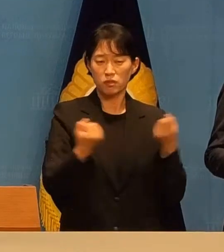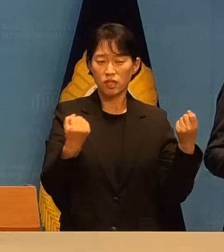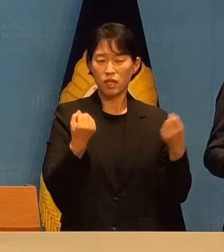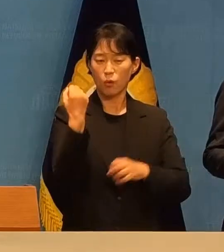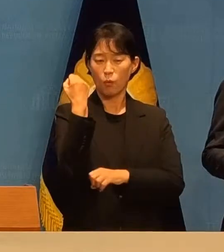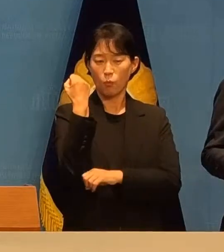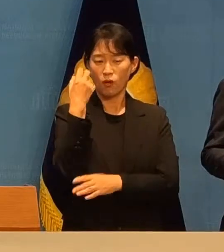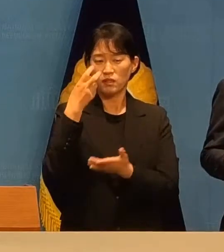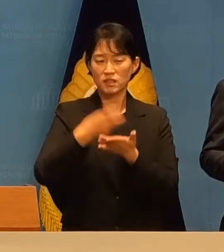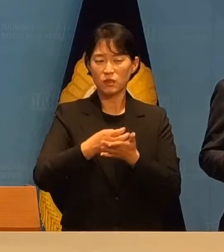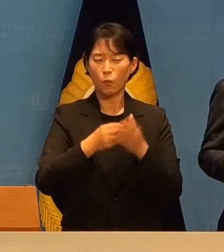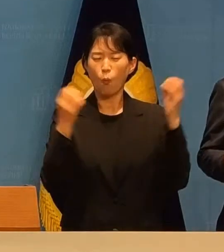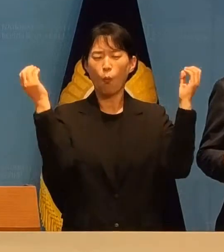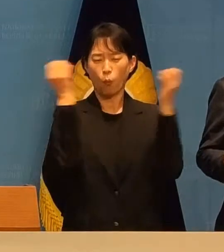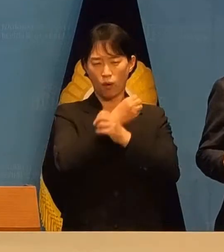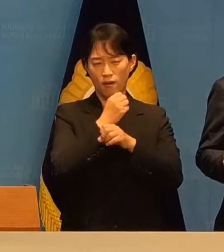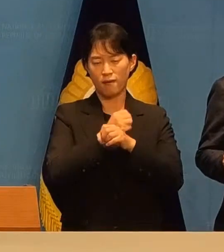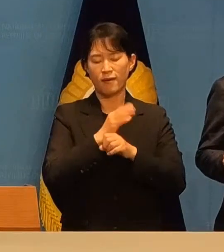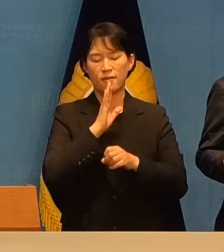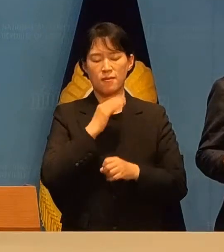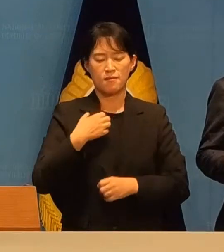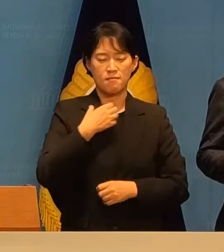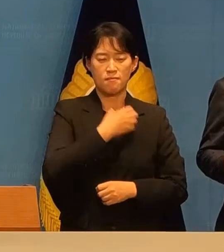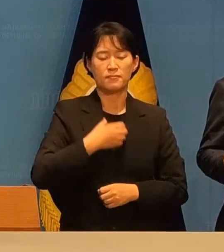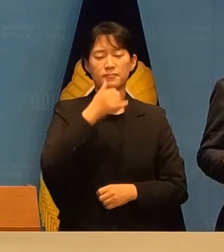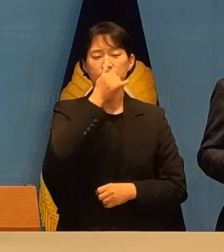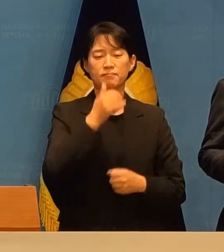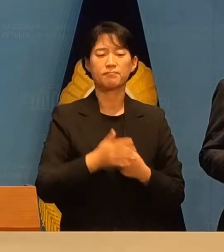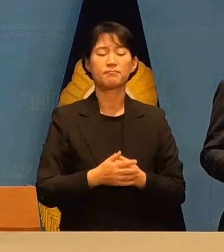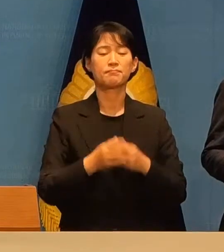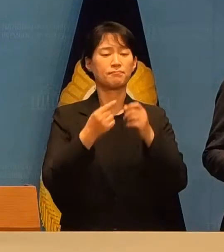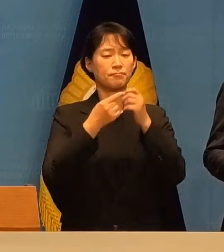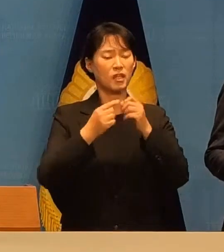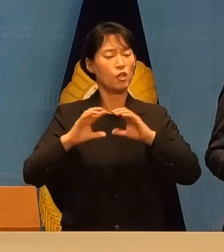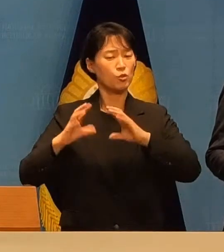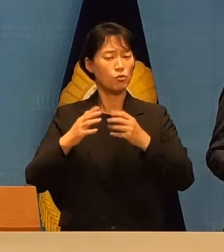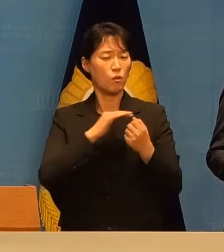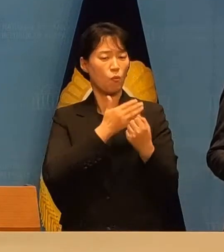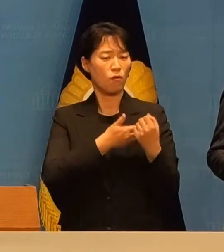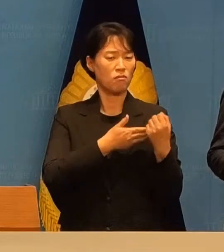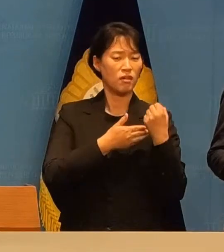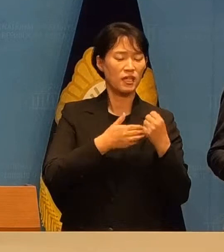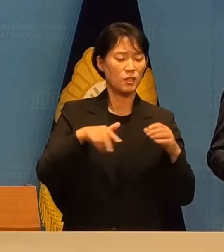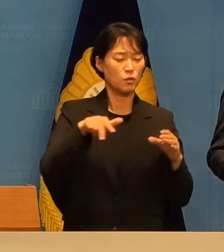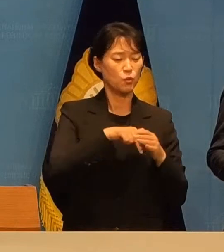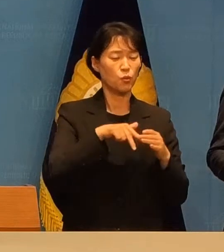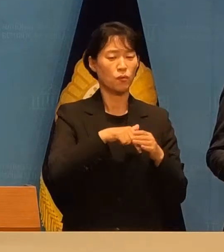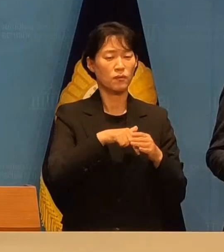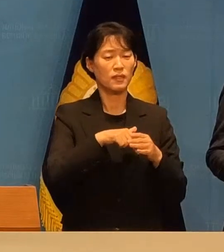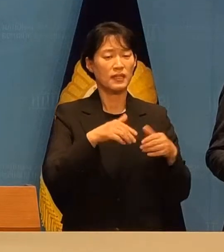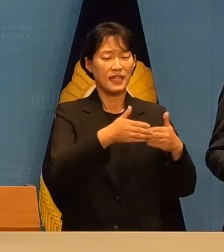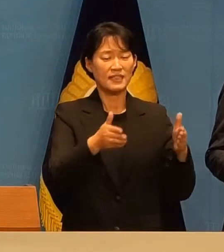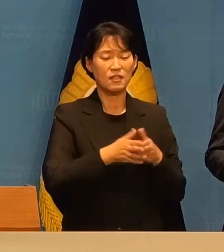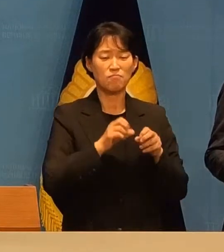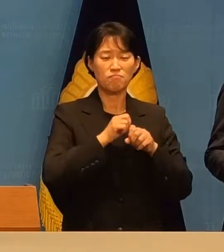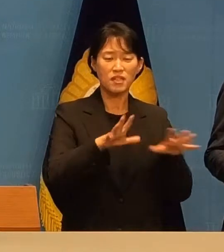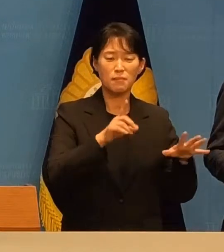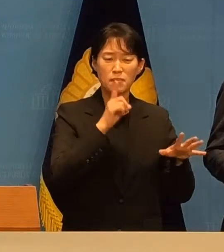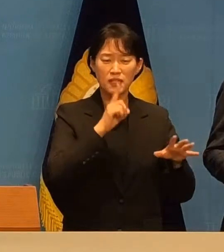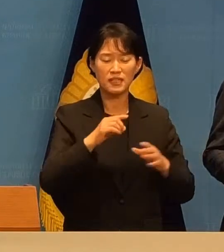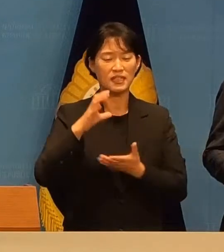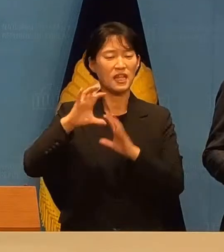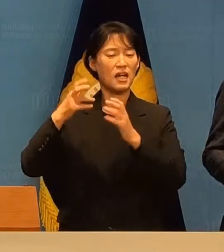오해한 발언으로 심히 우려하지 않을 수 없다. 1. 국가 권력에 의한 종교단체 해산 논의는 헌법적